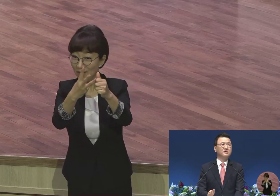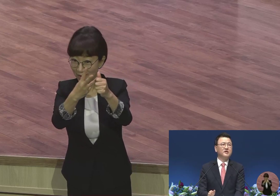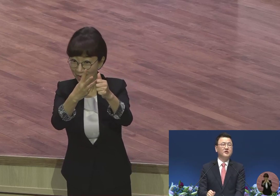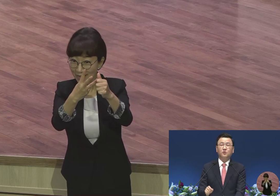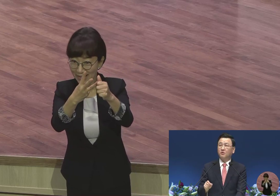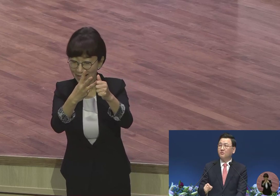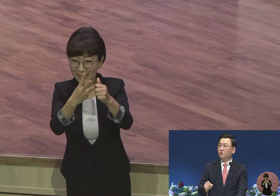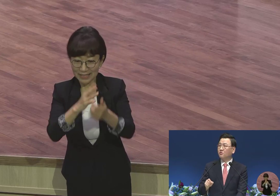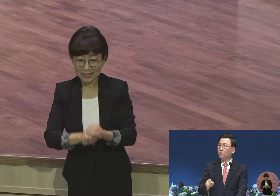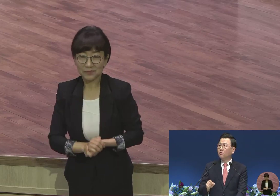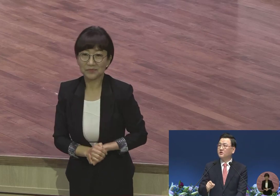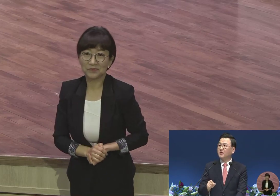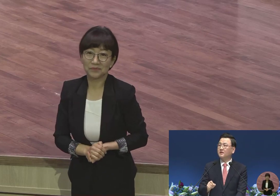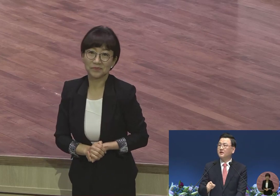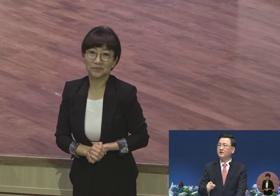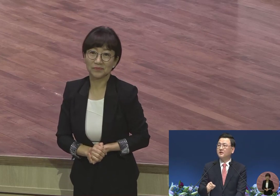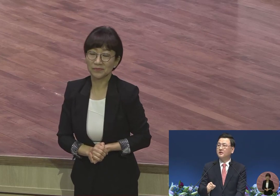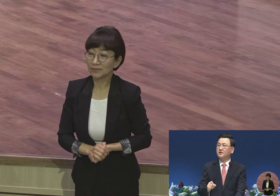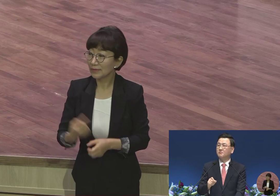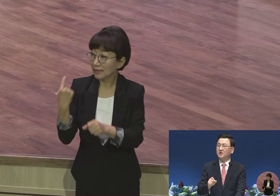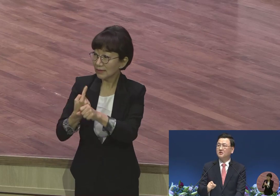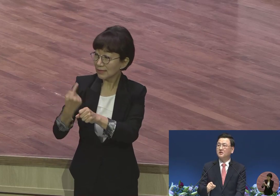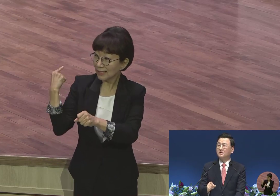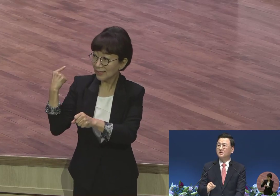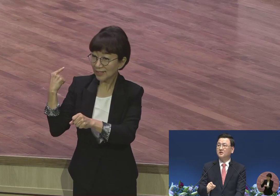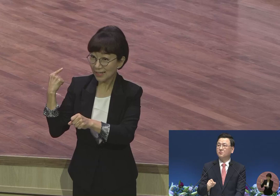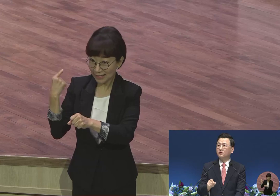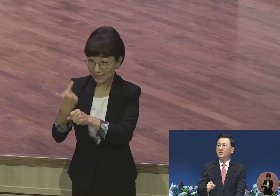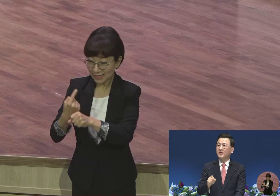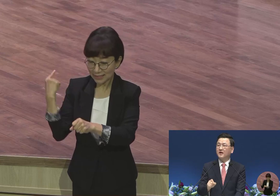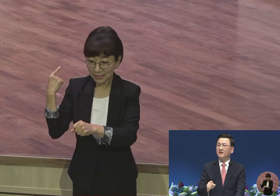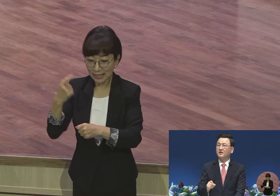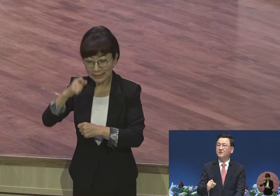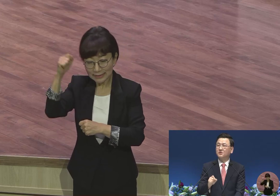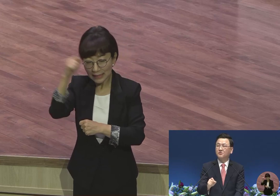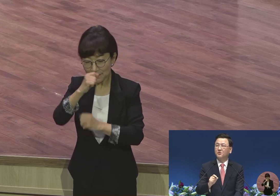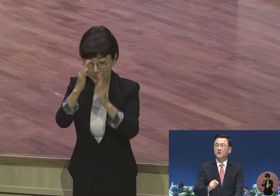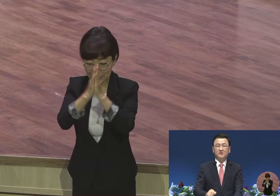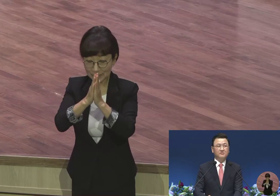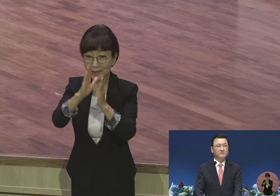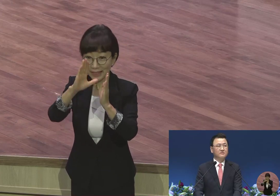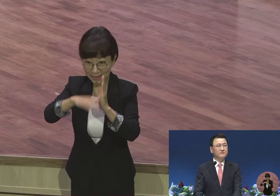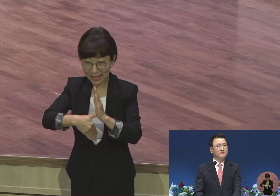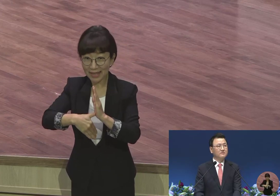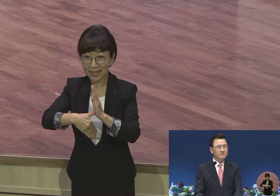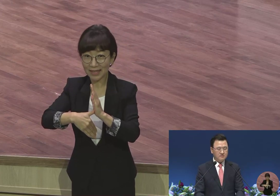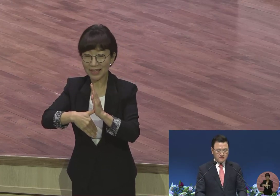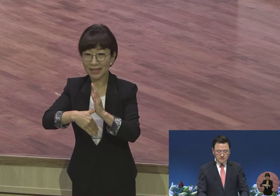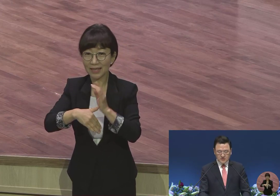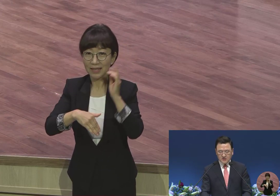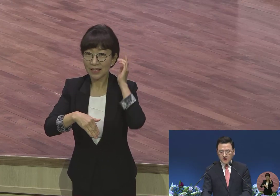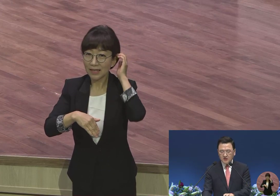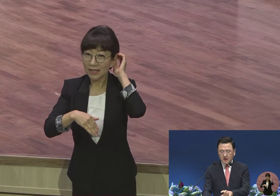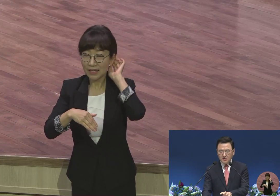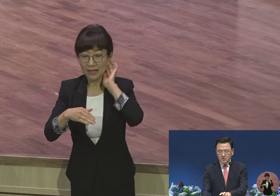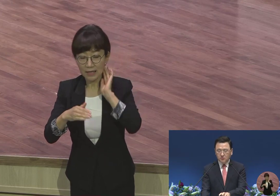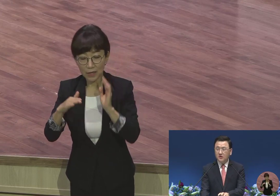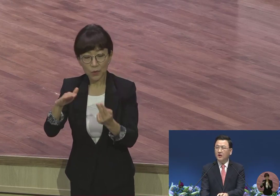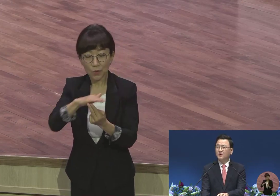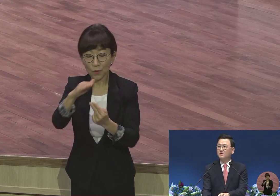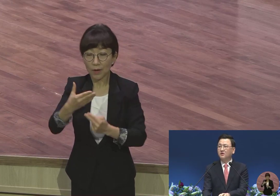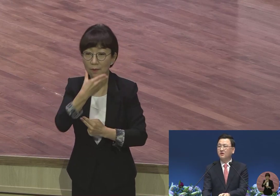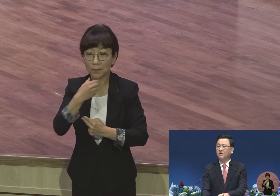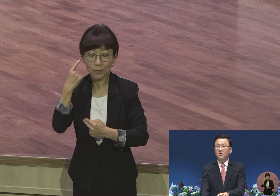하시기 전에 요한복음 5장의 메시지를 목사님이 강단에서 선포됐습니다. 제가 이